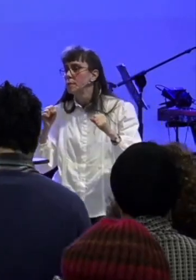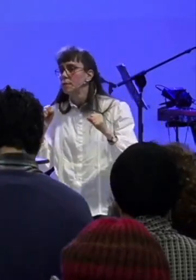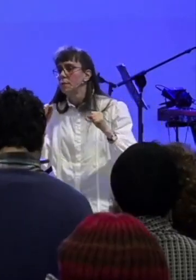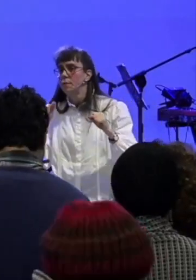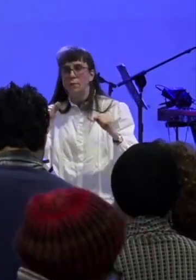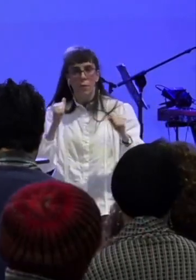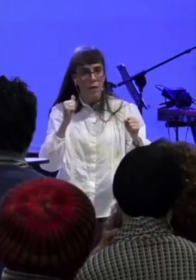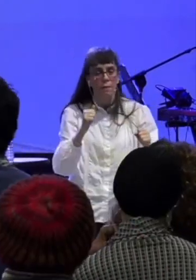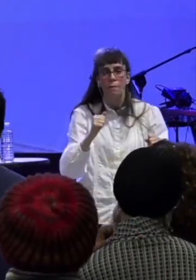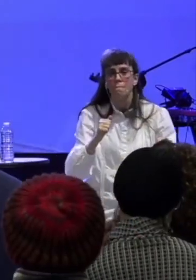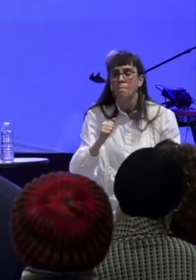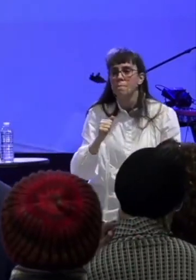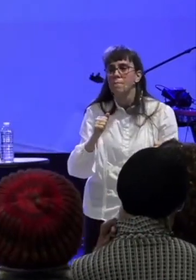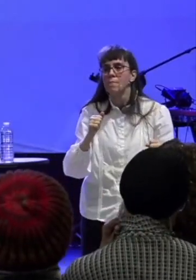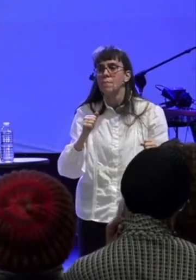Pour moi.